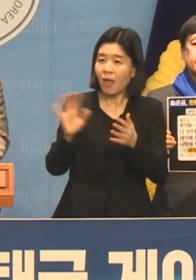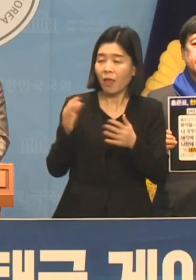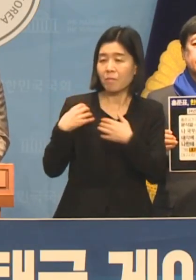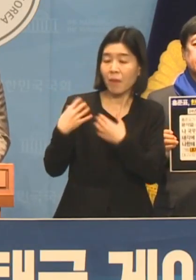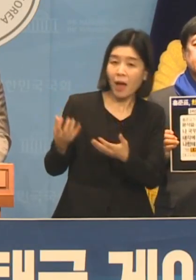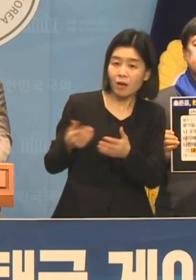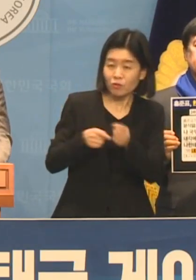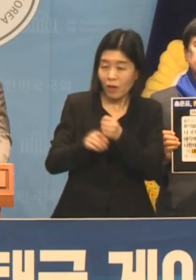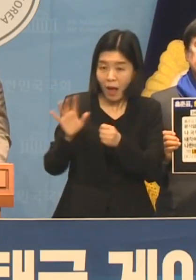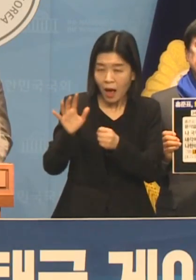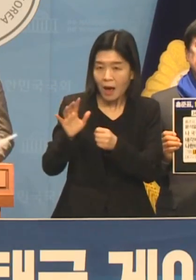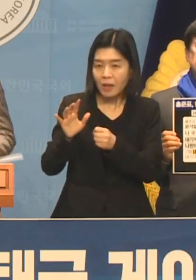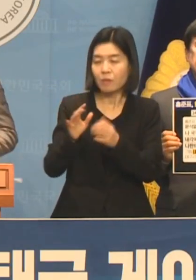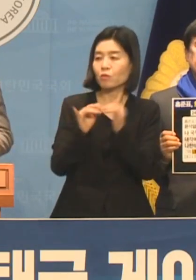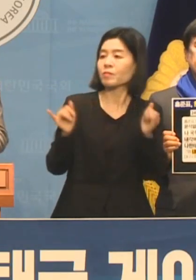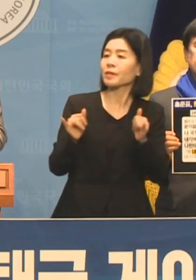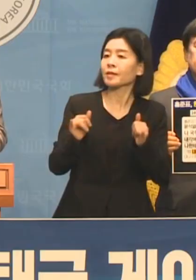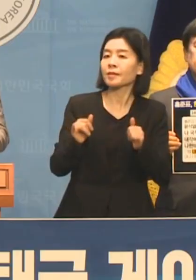것입니다.